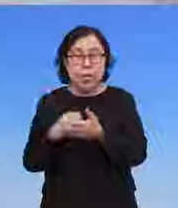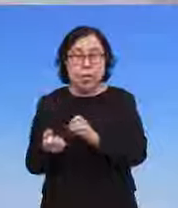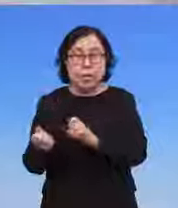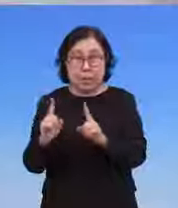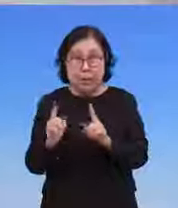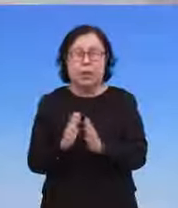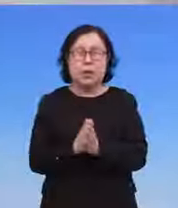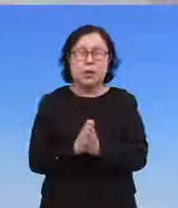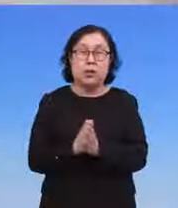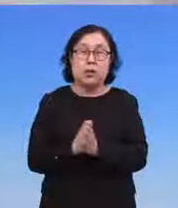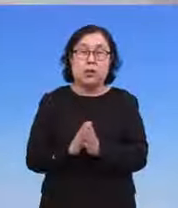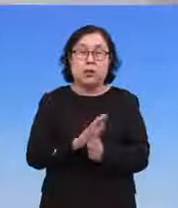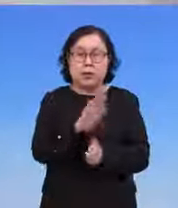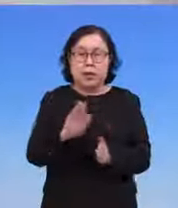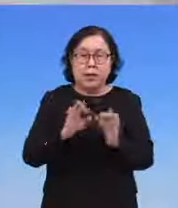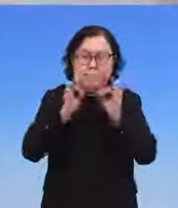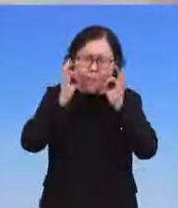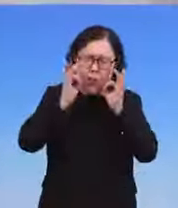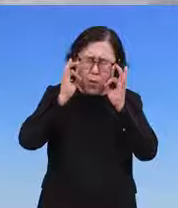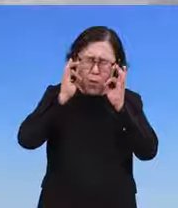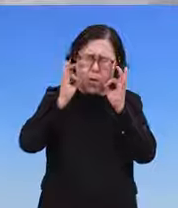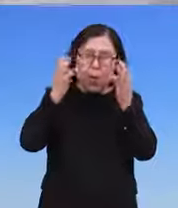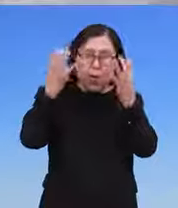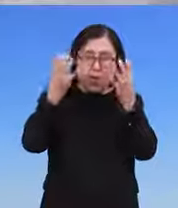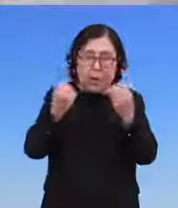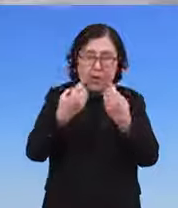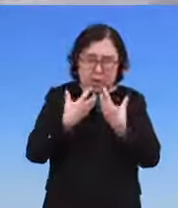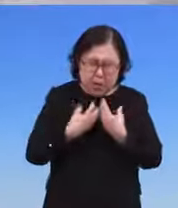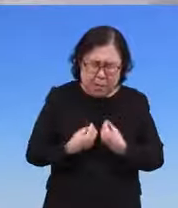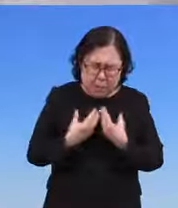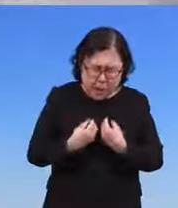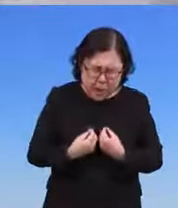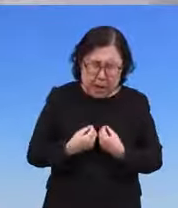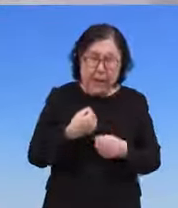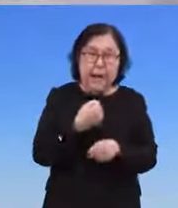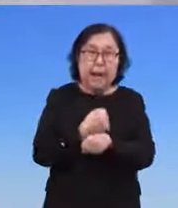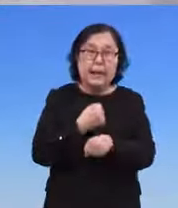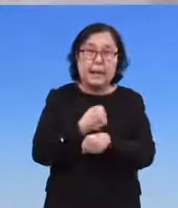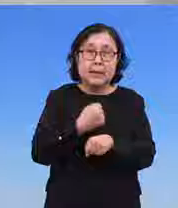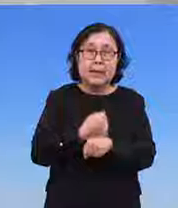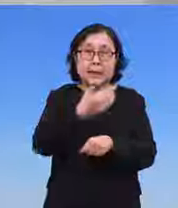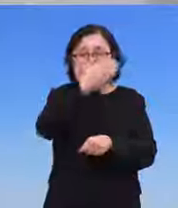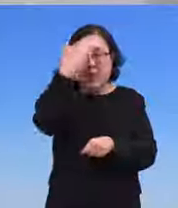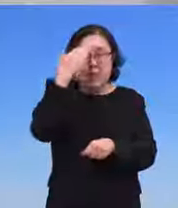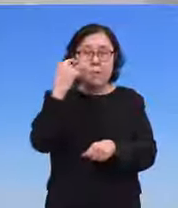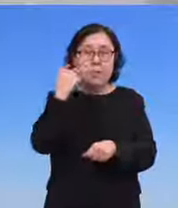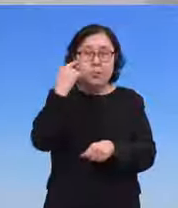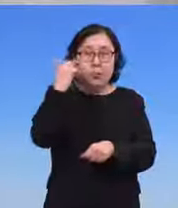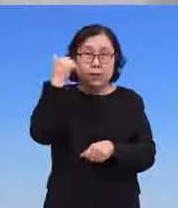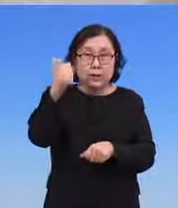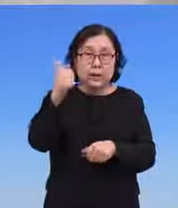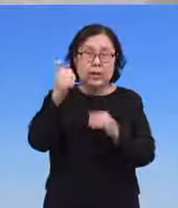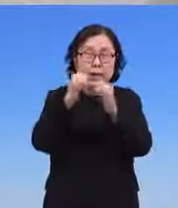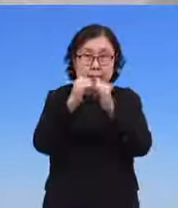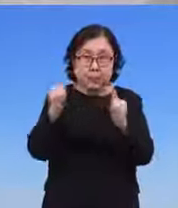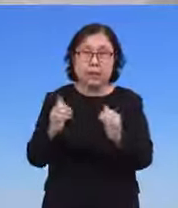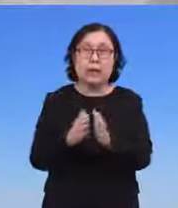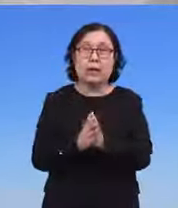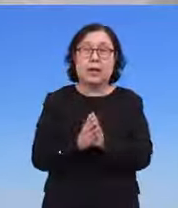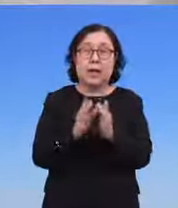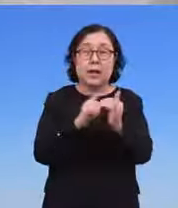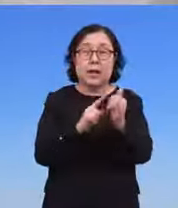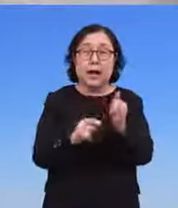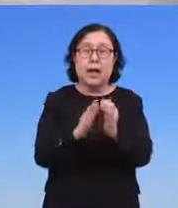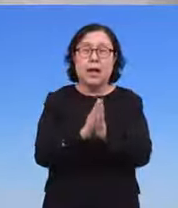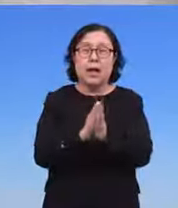이 작은 몸부림으로 수많은 낙심해 있는 우리 젊은 목사님들, 개척교회 목사님들, 작은 교회